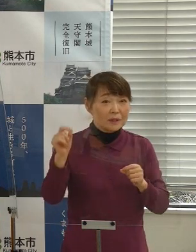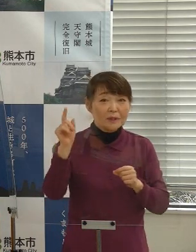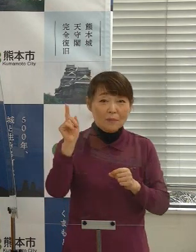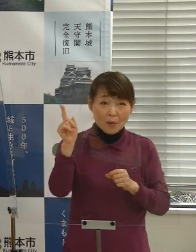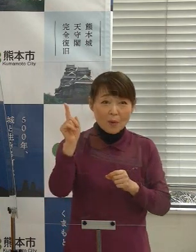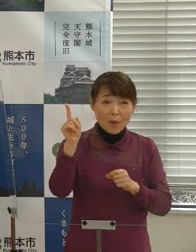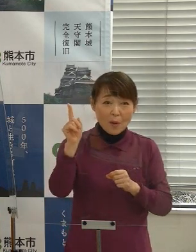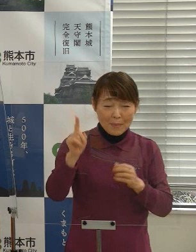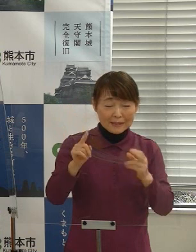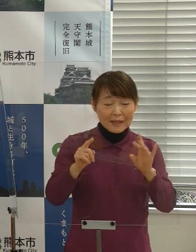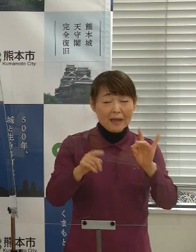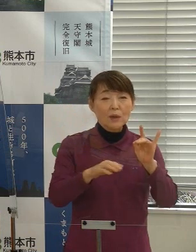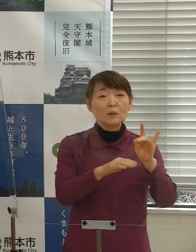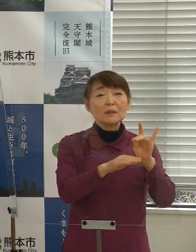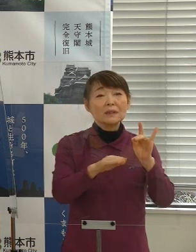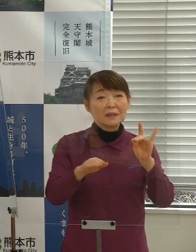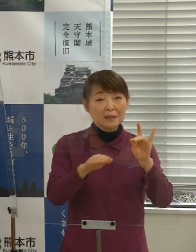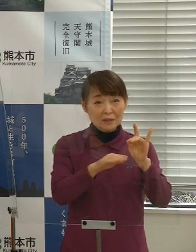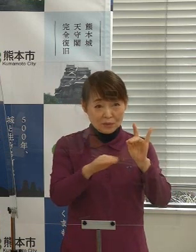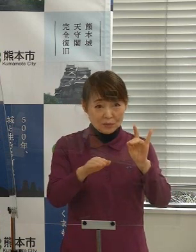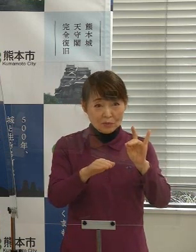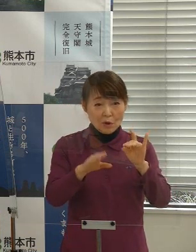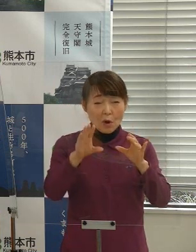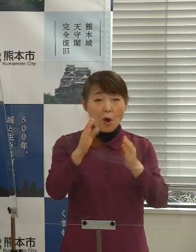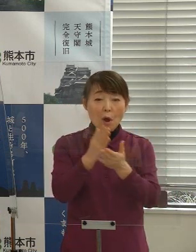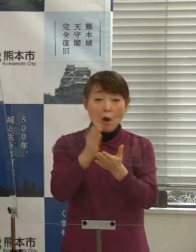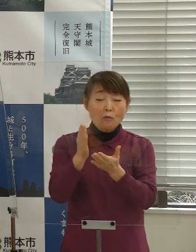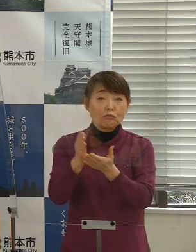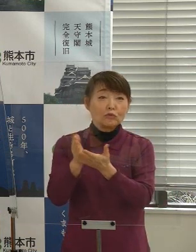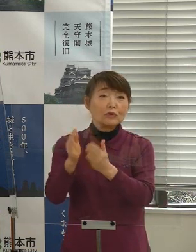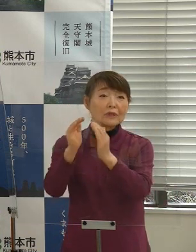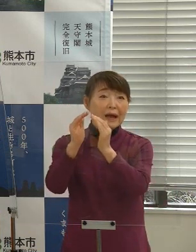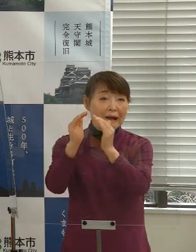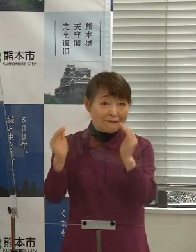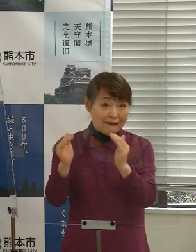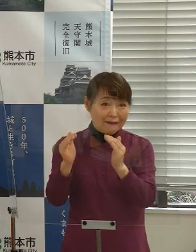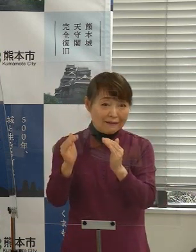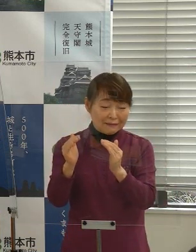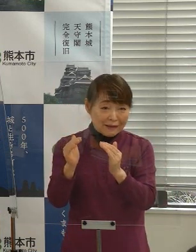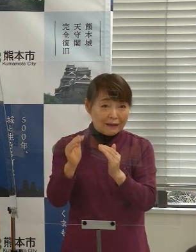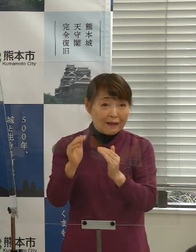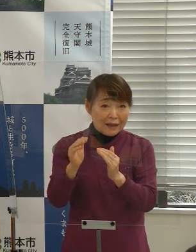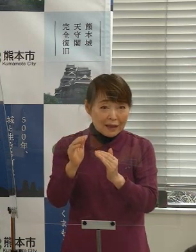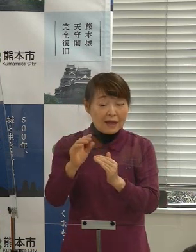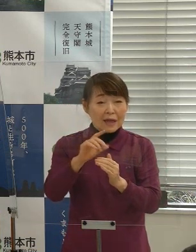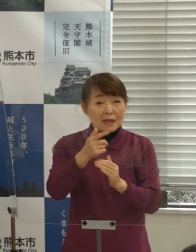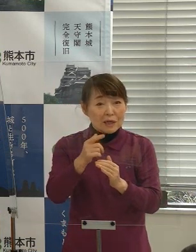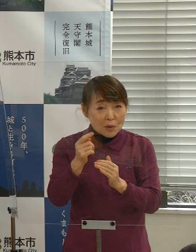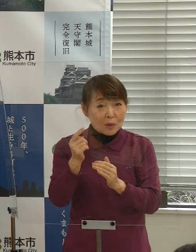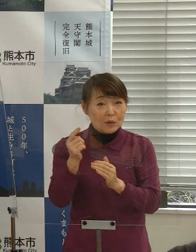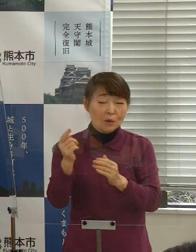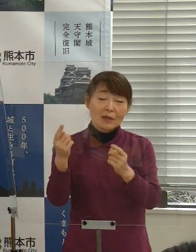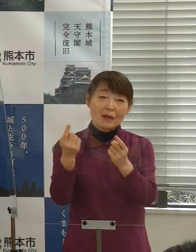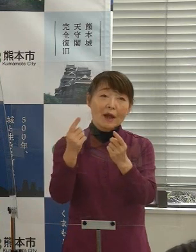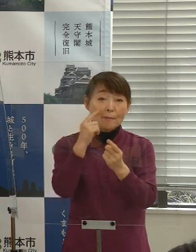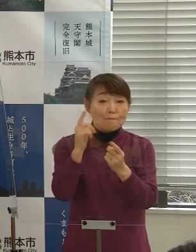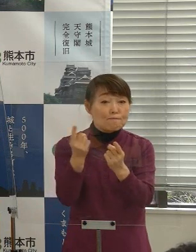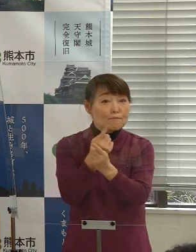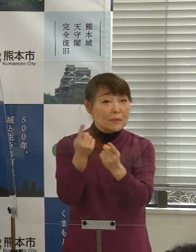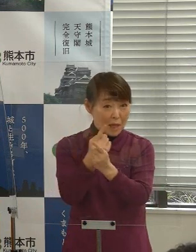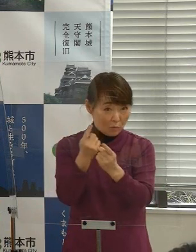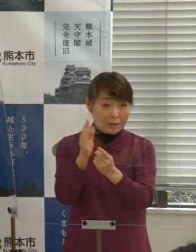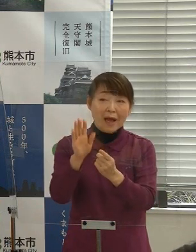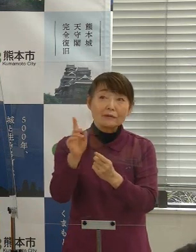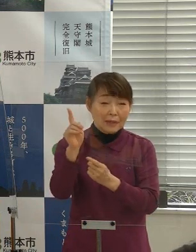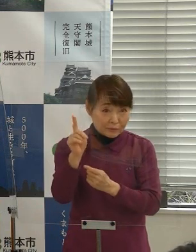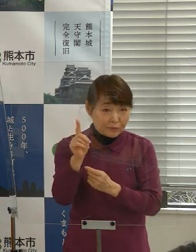基準をですね、分科会でも改定をされるということが昨日決定をされたようでありますので、まあ、